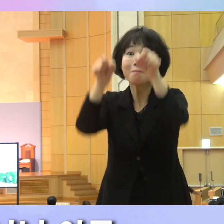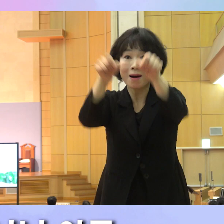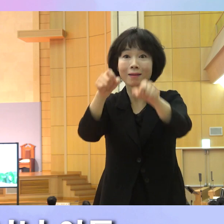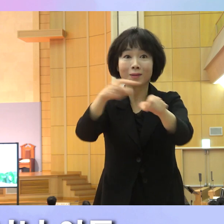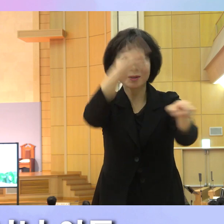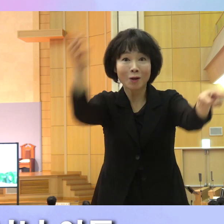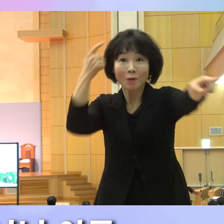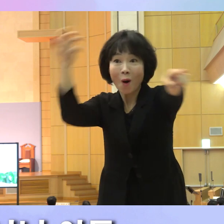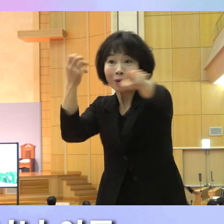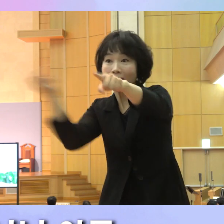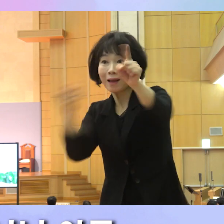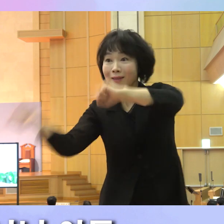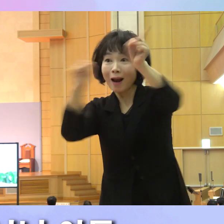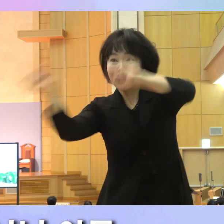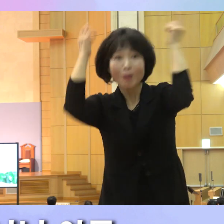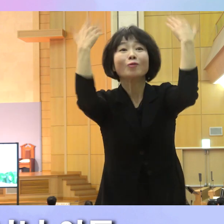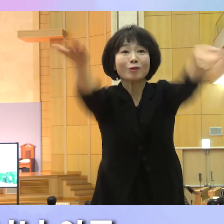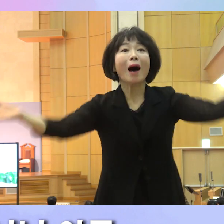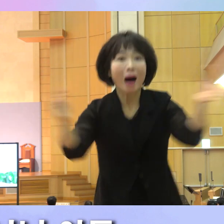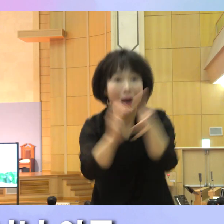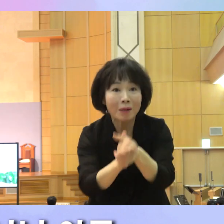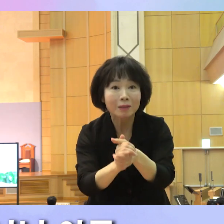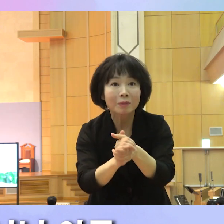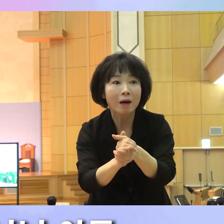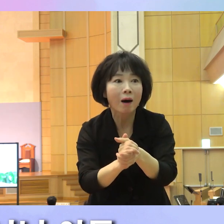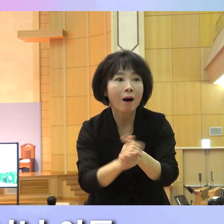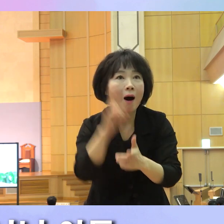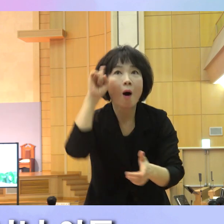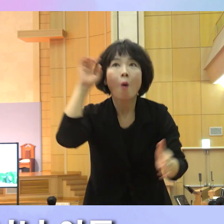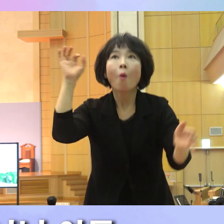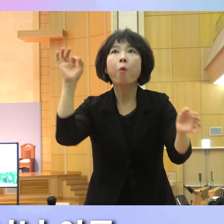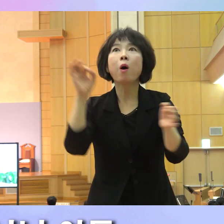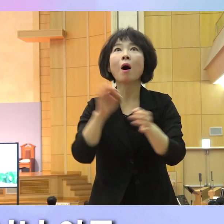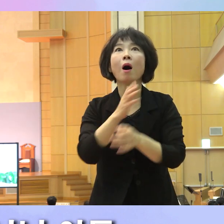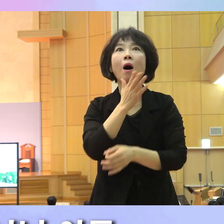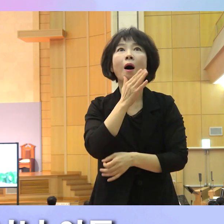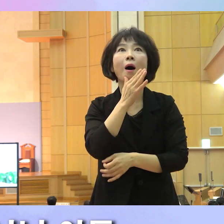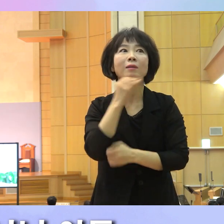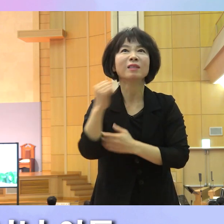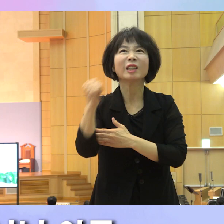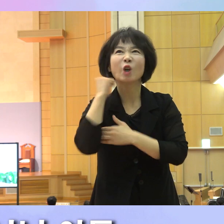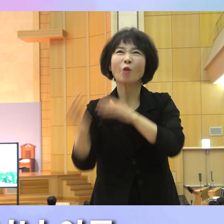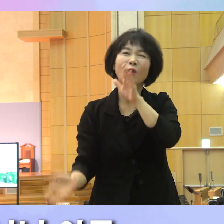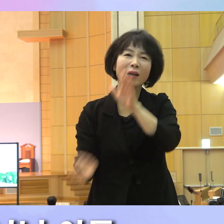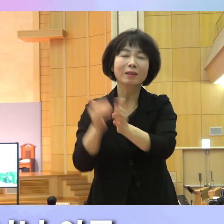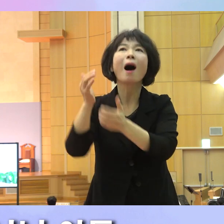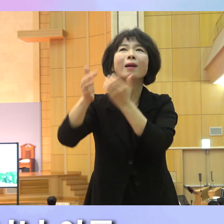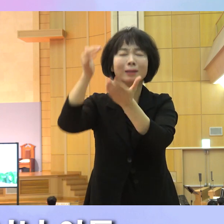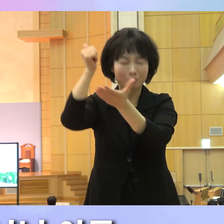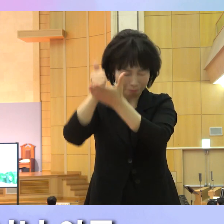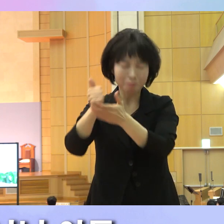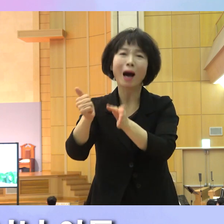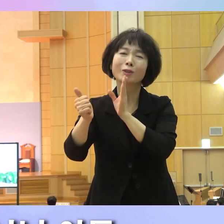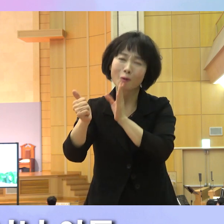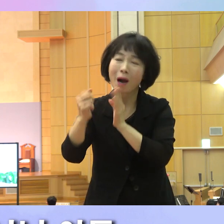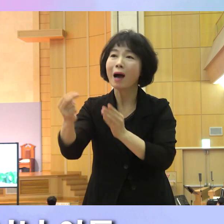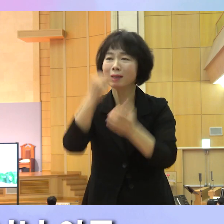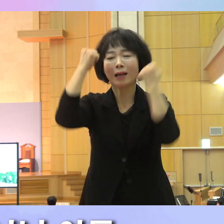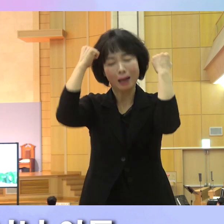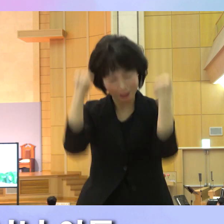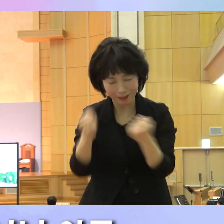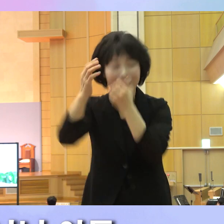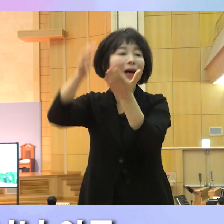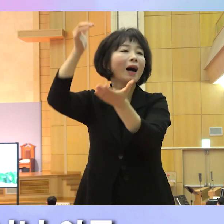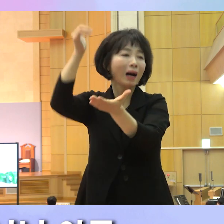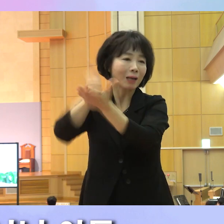영적으로 또 우리가 죽더라도 다시 부활하게 하시는 하나님, 그런 하나님이라서